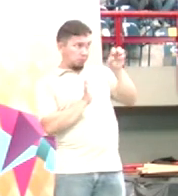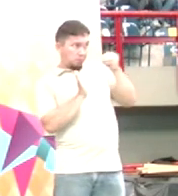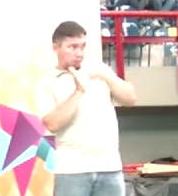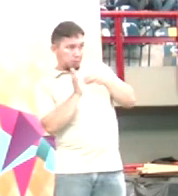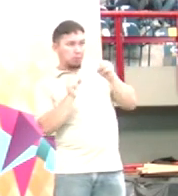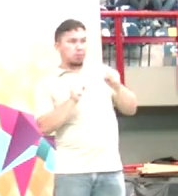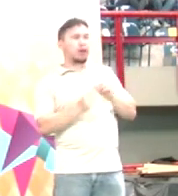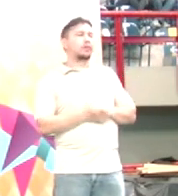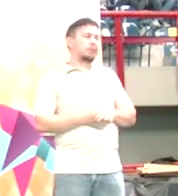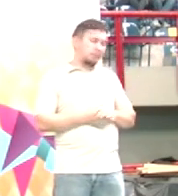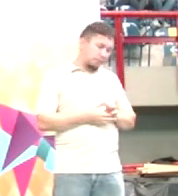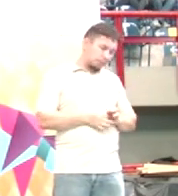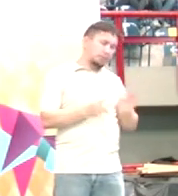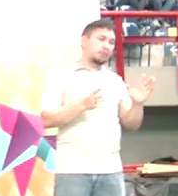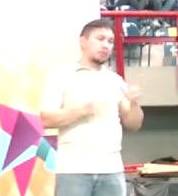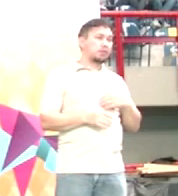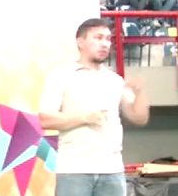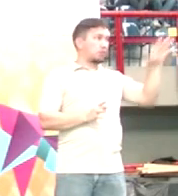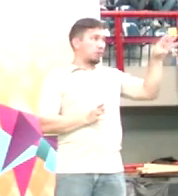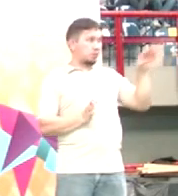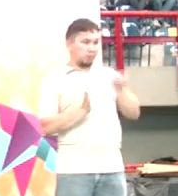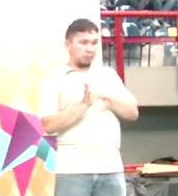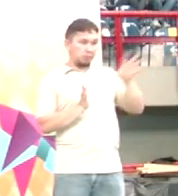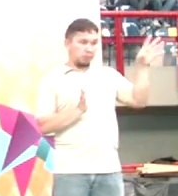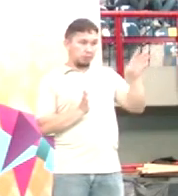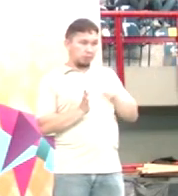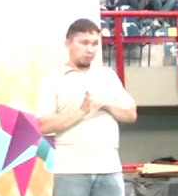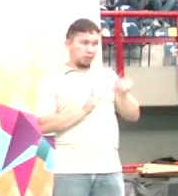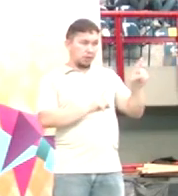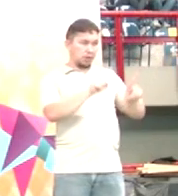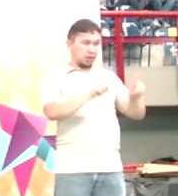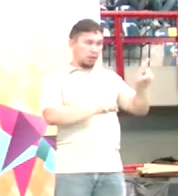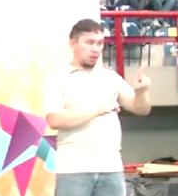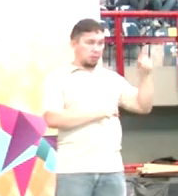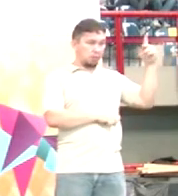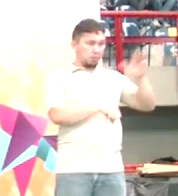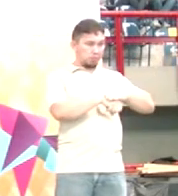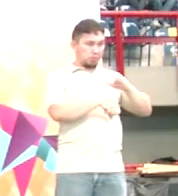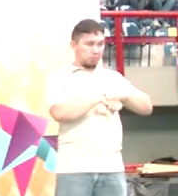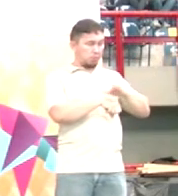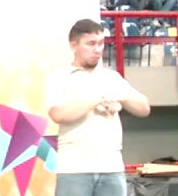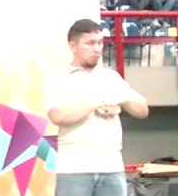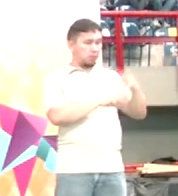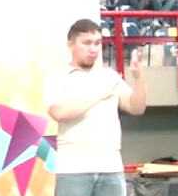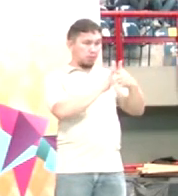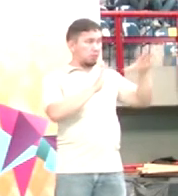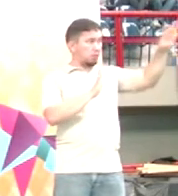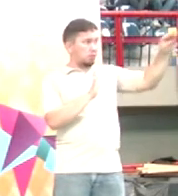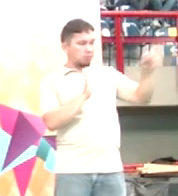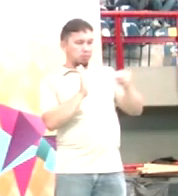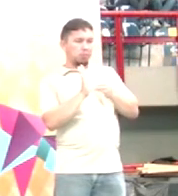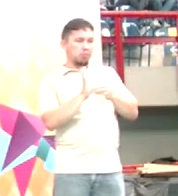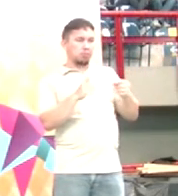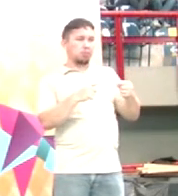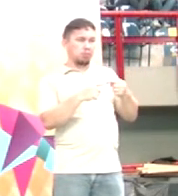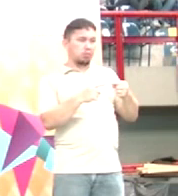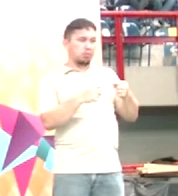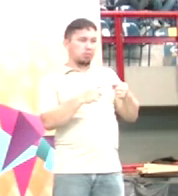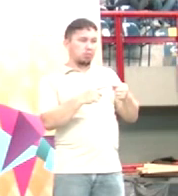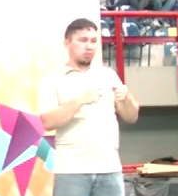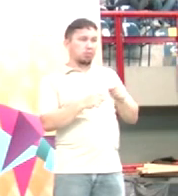Pode. Você pode copiar e colar o dado estatístico do texto de apoio. Copia e cola. Cite